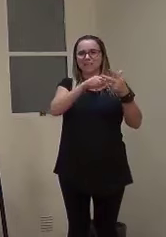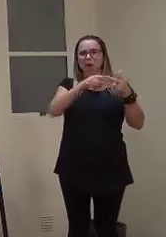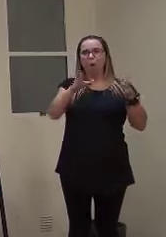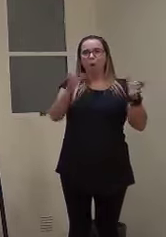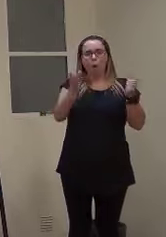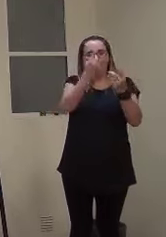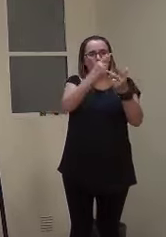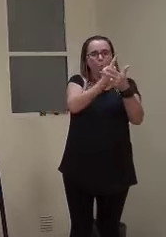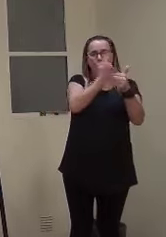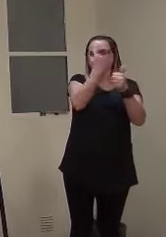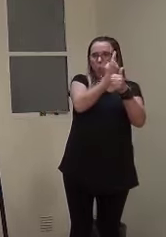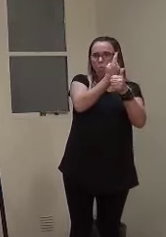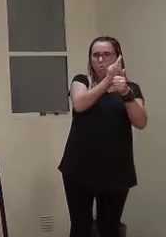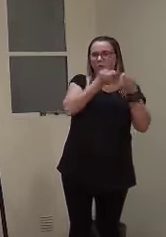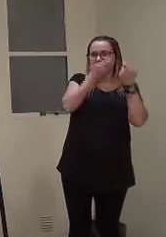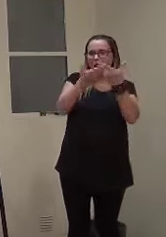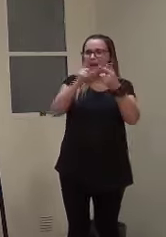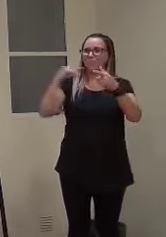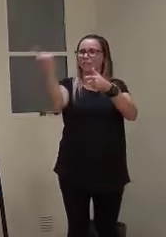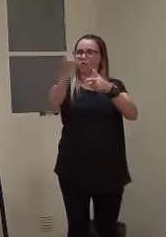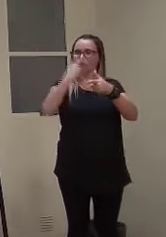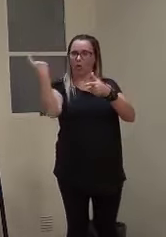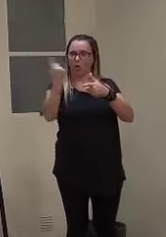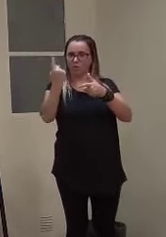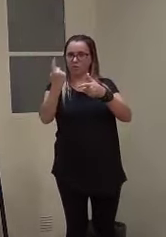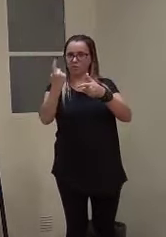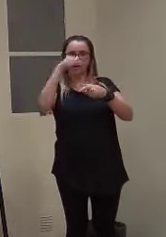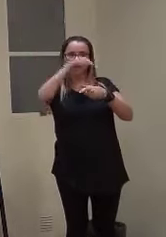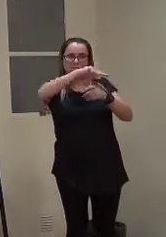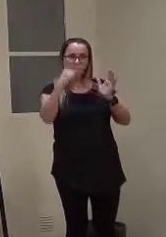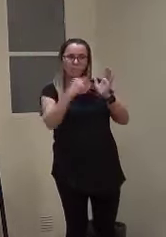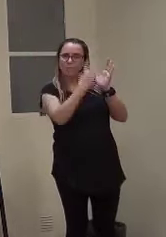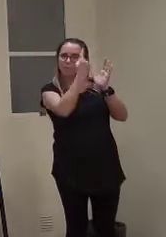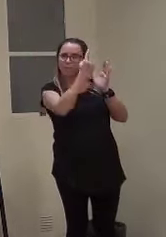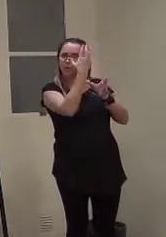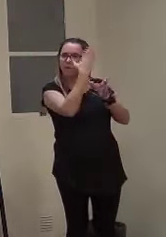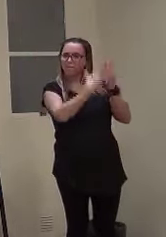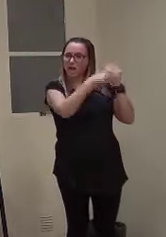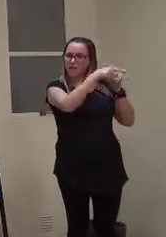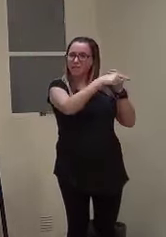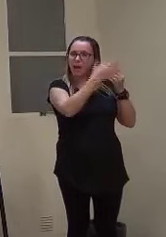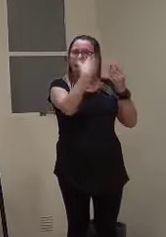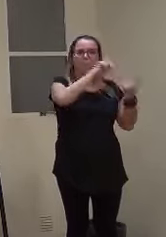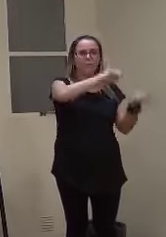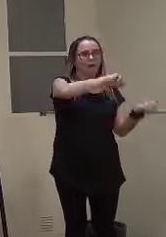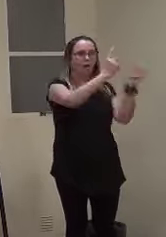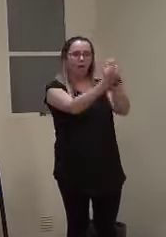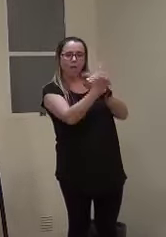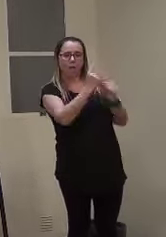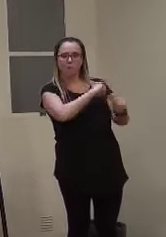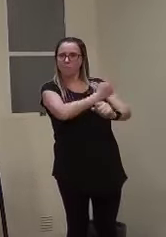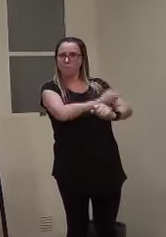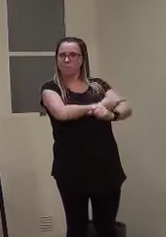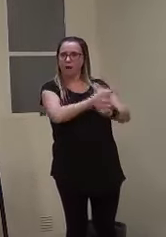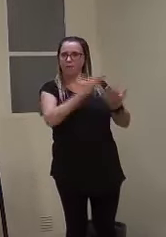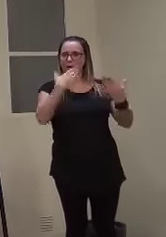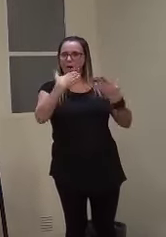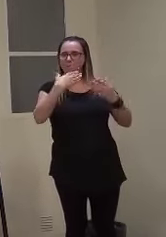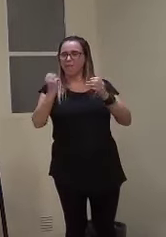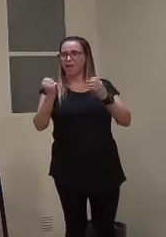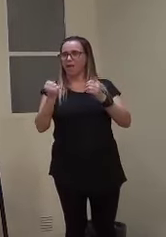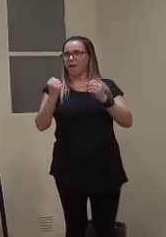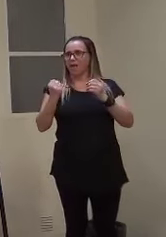decir que ese rasgo de excepción pueda convertirse en un rango de excepcionalidad